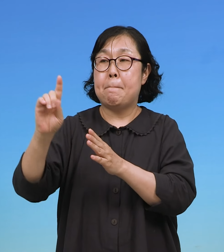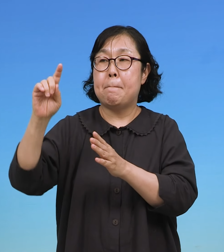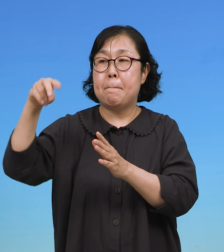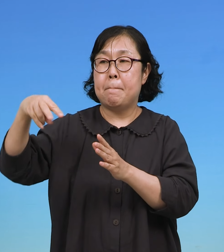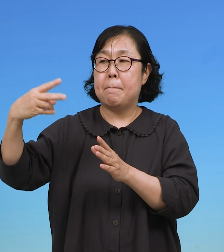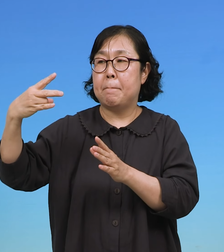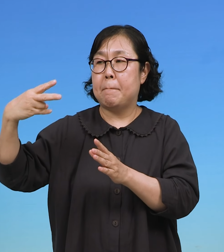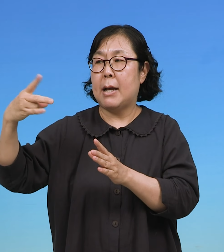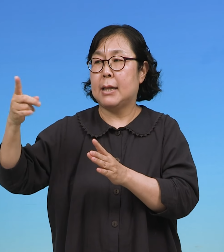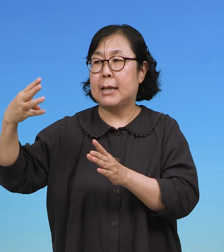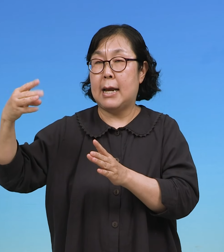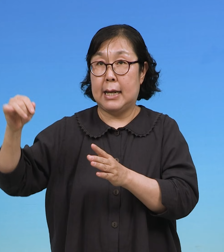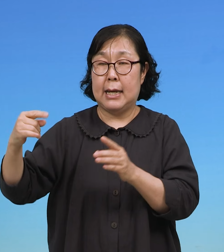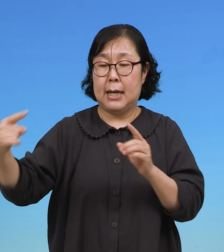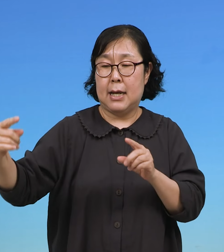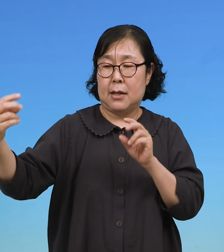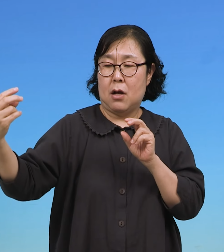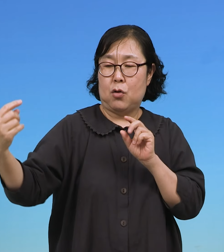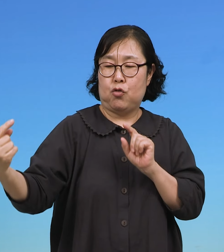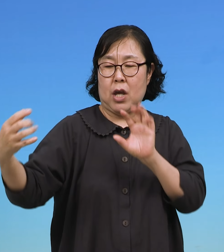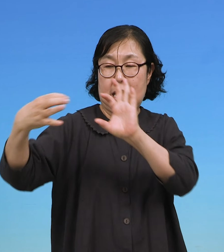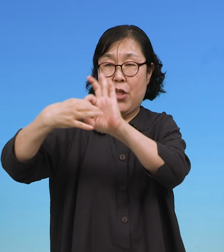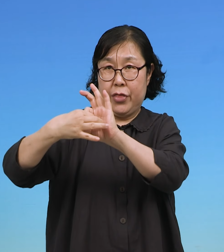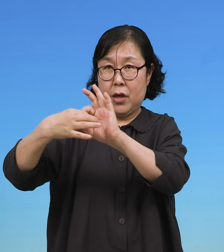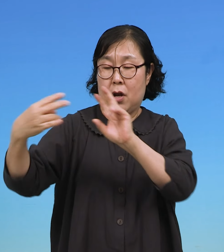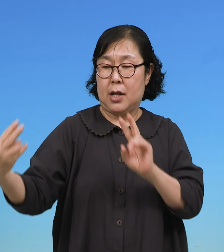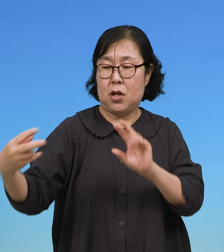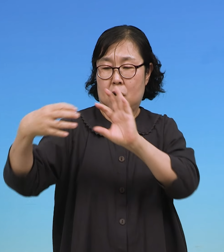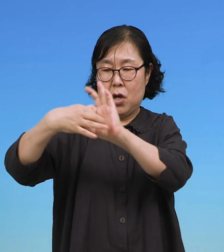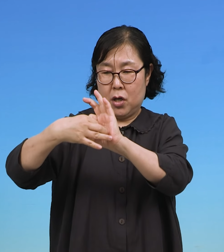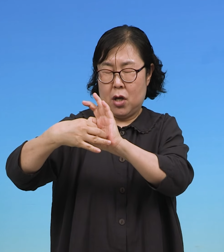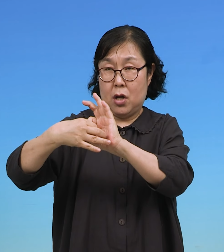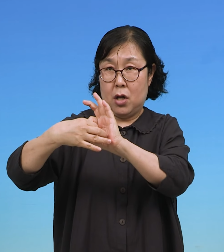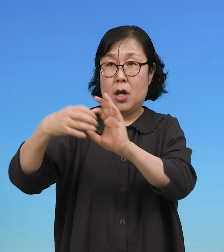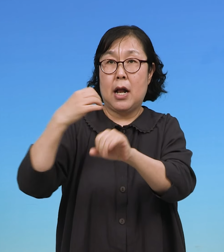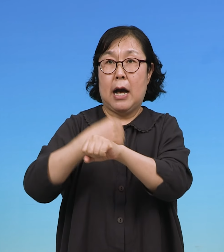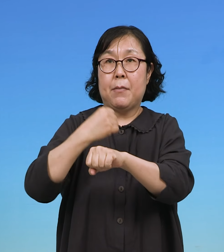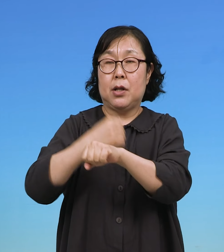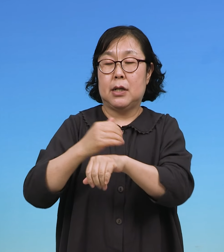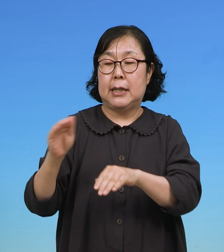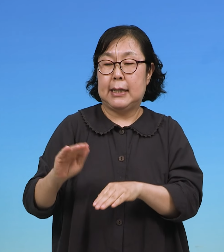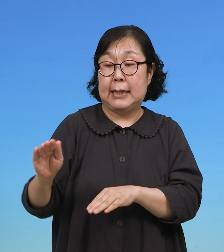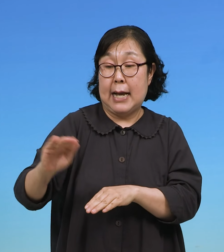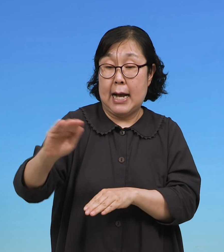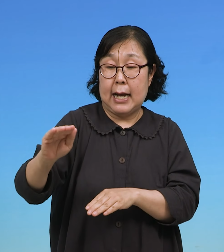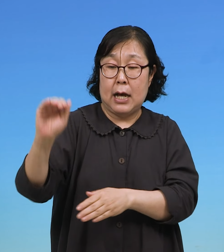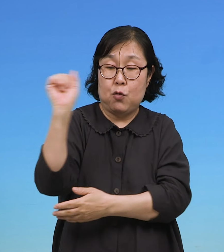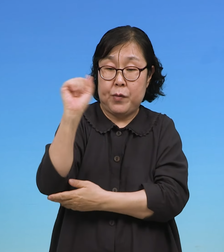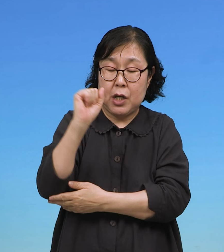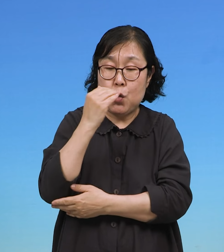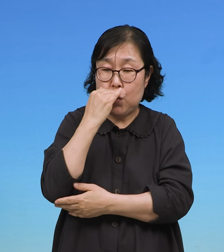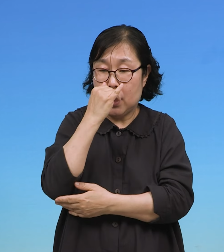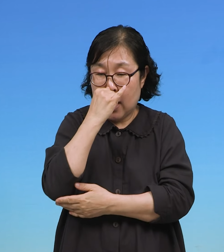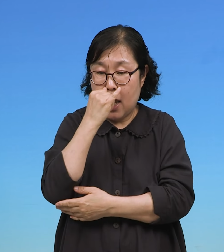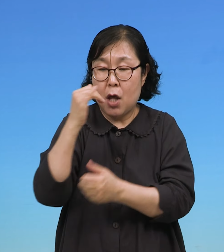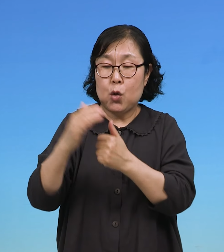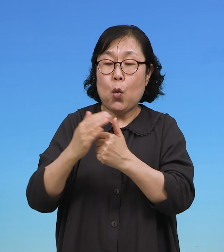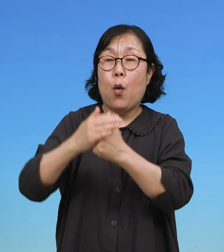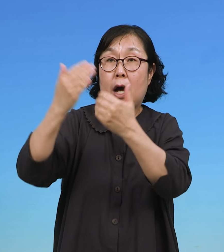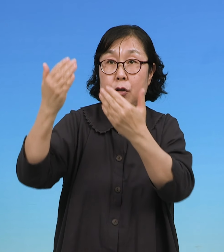금방 이민 온 입장에서 지금 차도 처음 운전한 입장에서 그런 게 있겠습니까? 없다 그랬습니다. 그랬더니 좀 기다려 보래요.